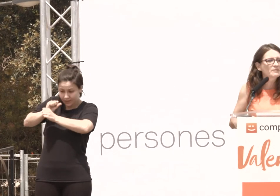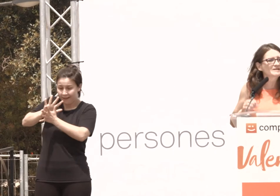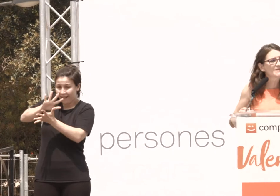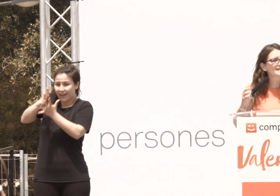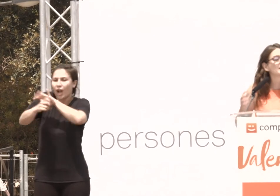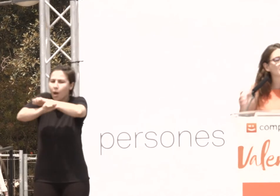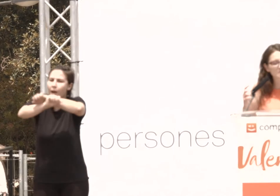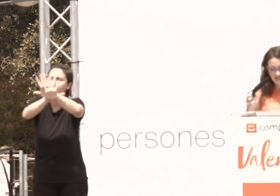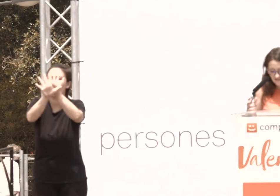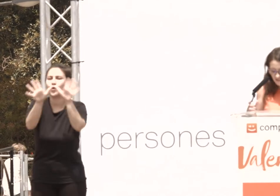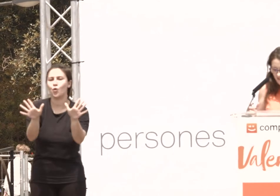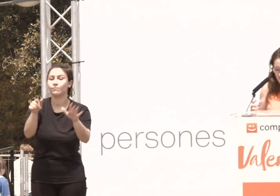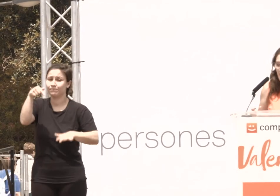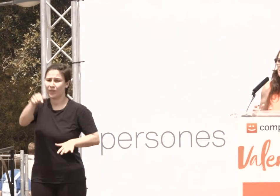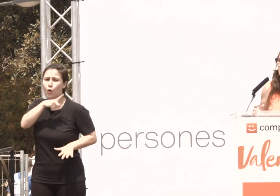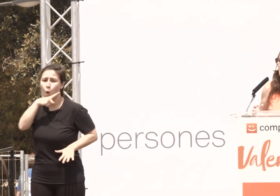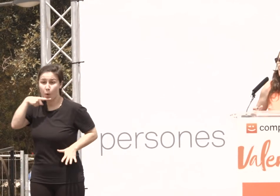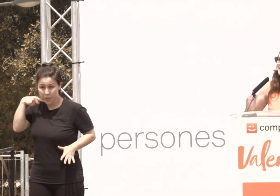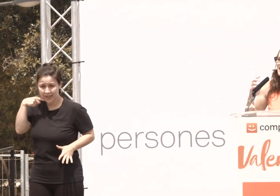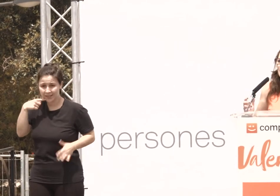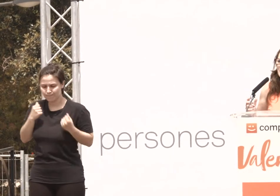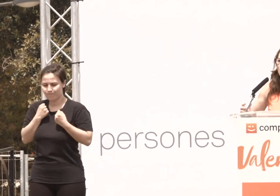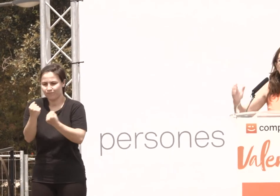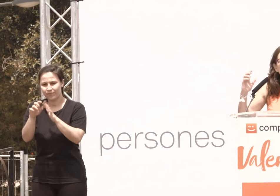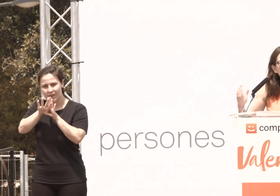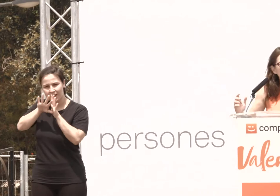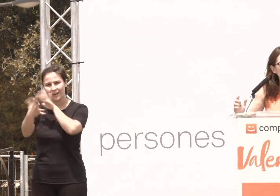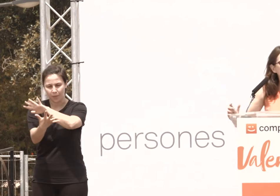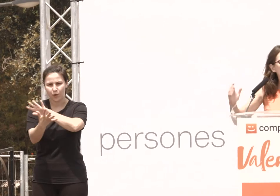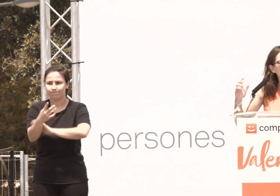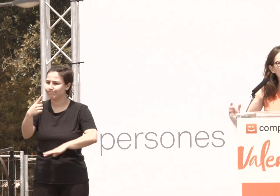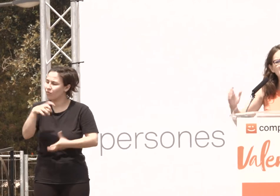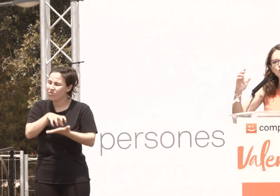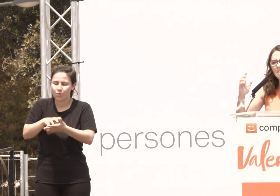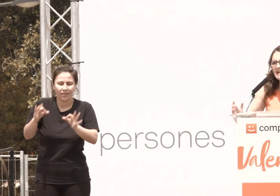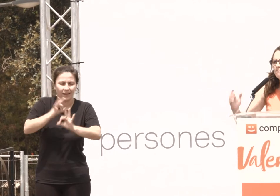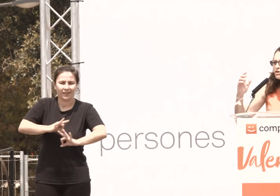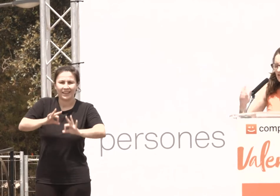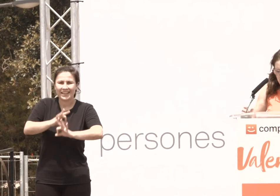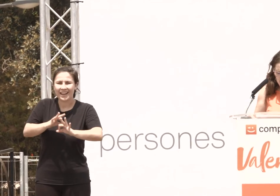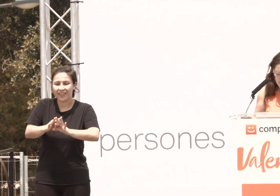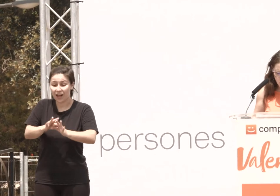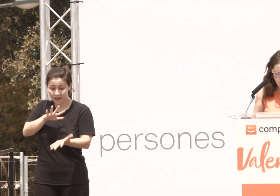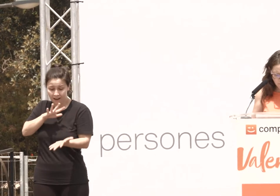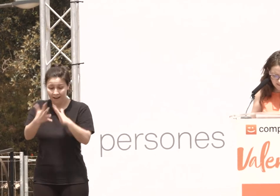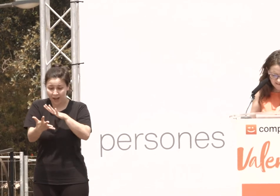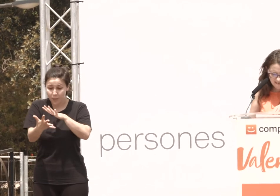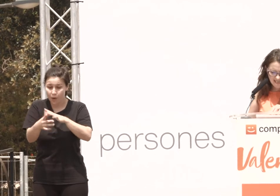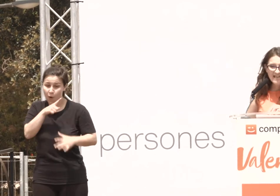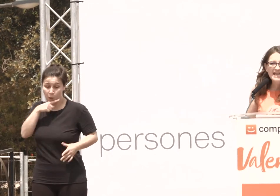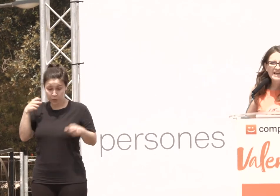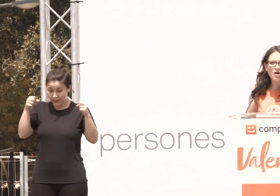I Compromís va ser determinant en aquell canvi. I aquest canvi, no ho dubteu, no hauria sigut mai possible sense